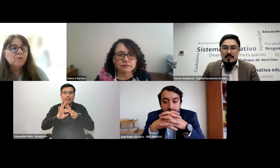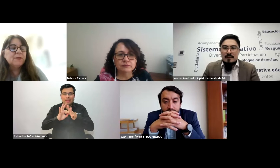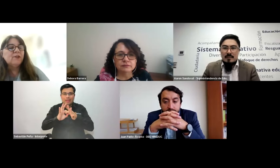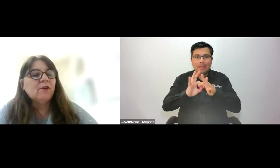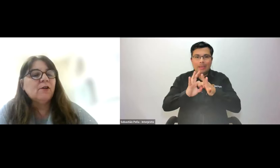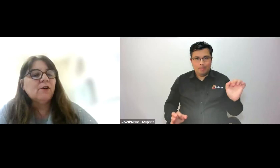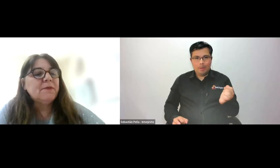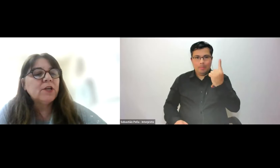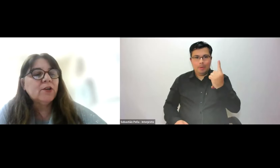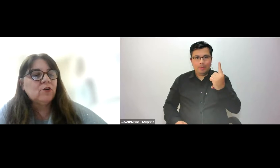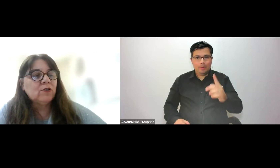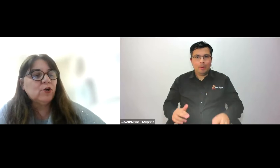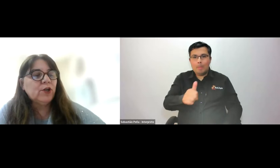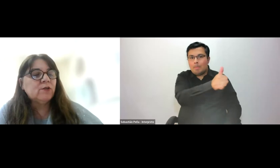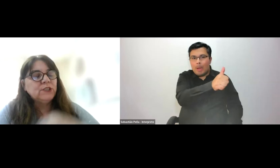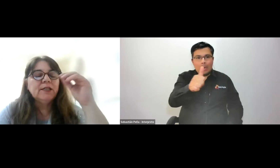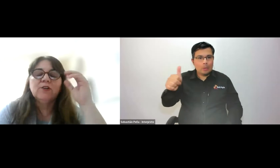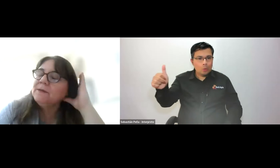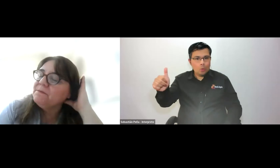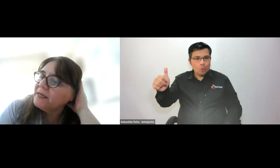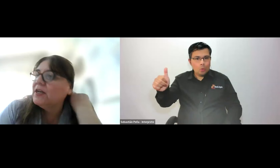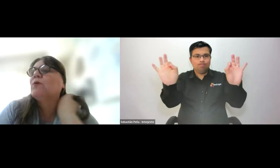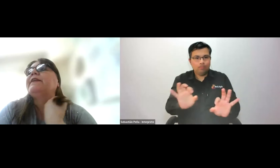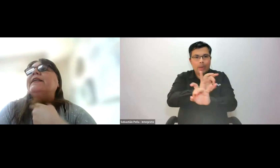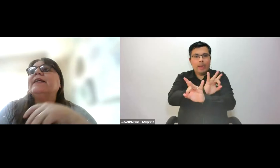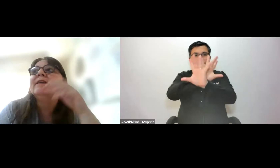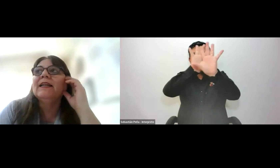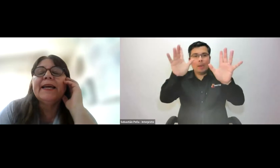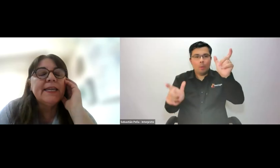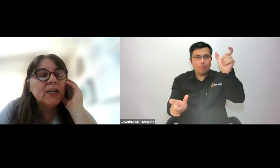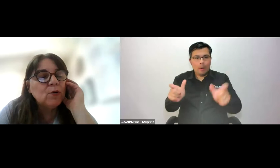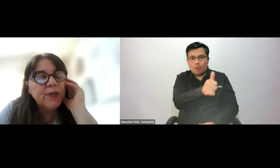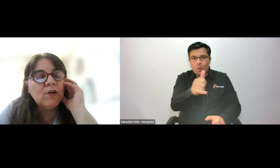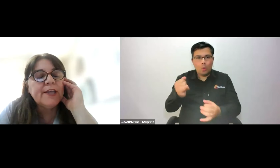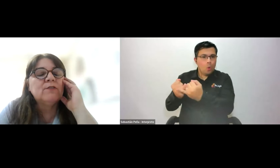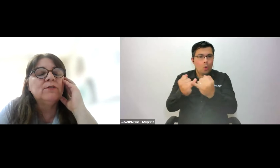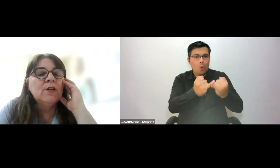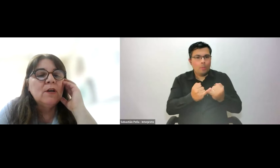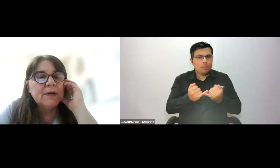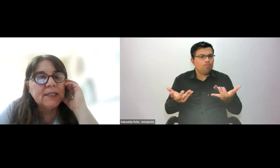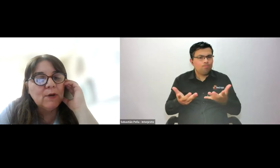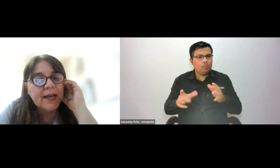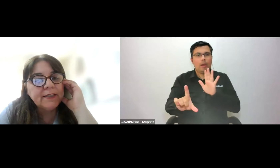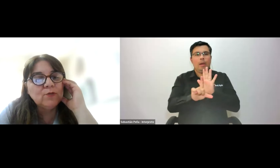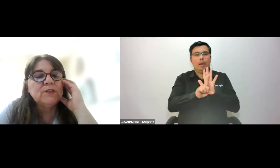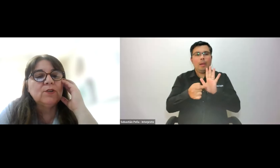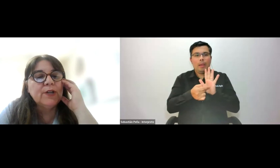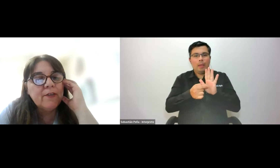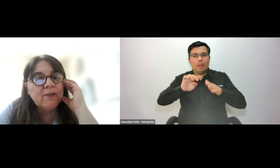los compañeros y amigos que nos escuchan, nos están viendo en el webinar, que esta ley incluye colegios